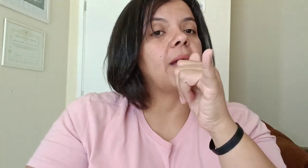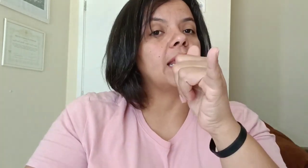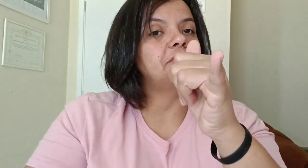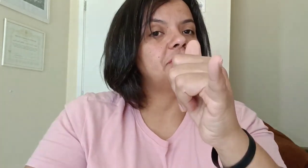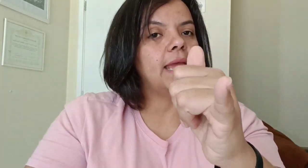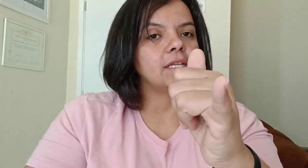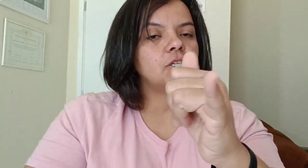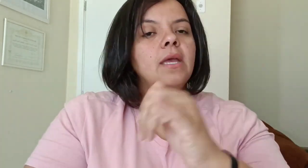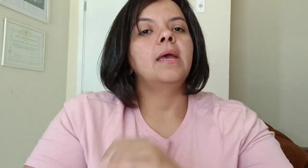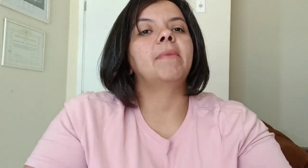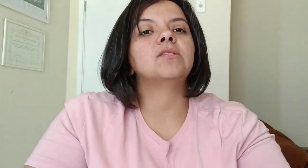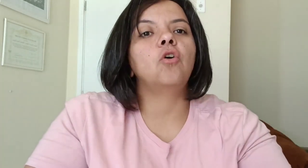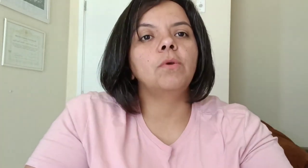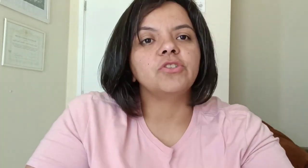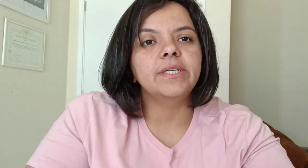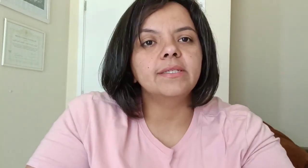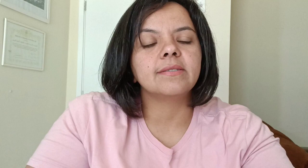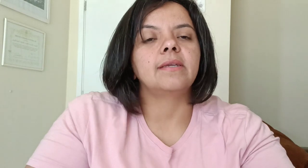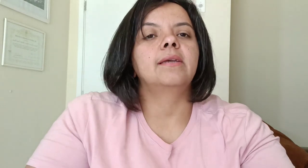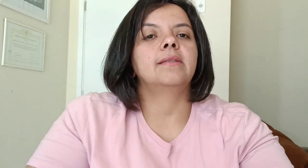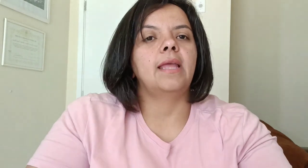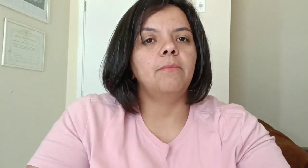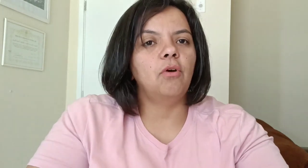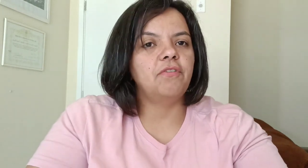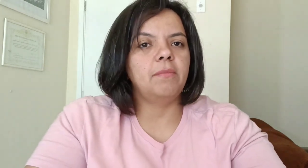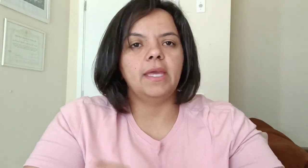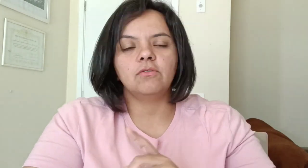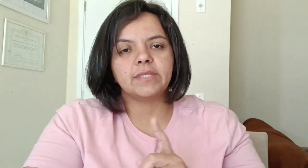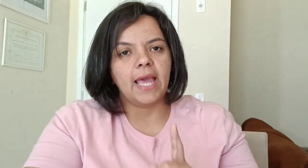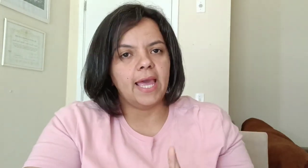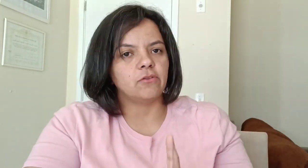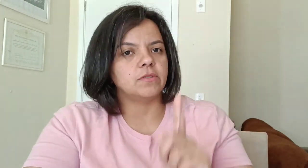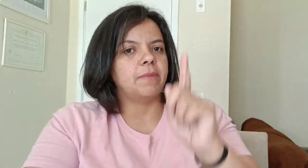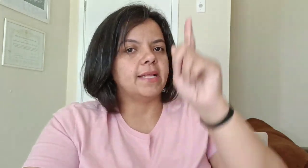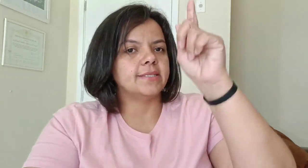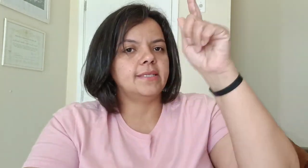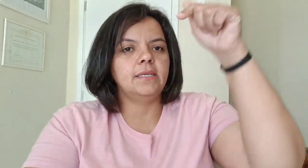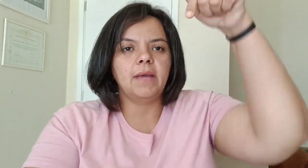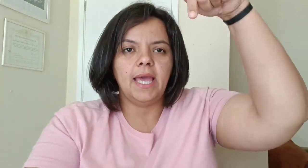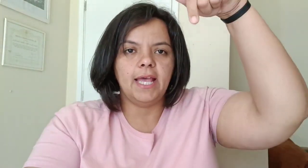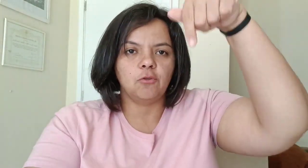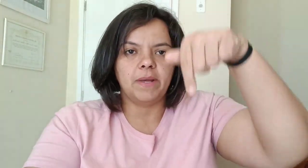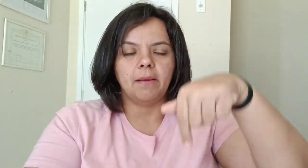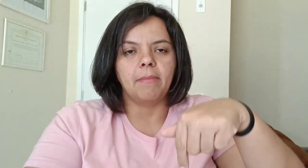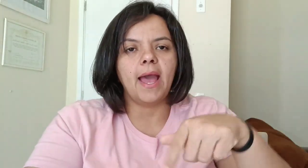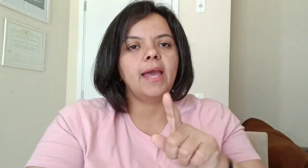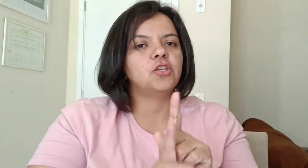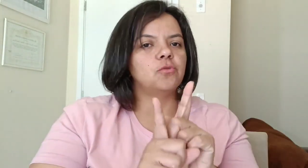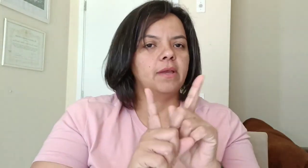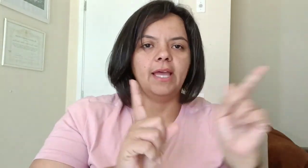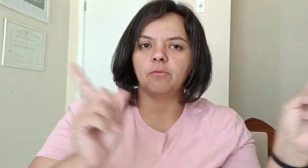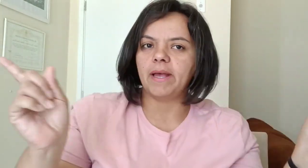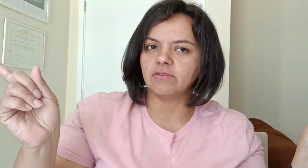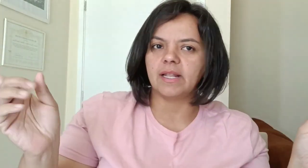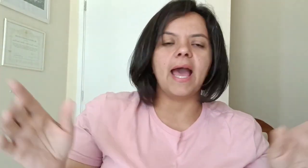para frente, mas como eu disse, tem movimentos retos para cima, reto para baixo, reto para os